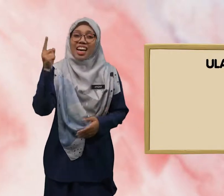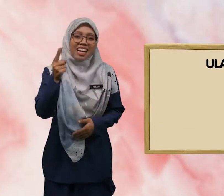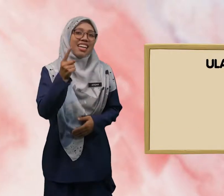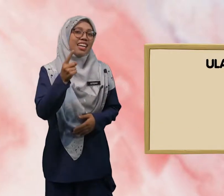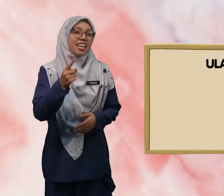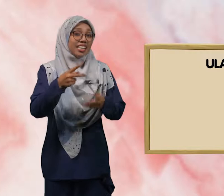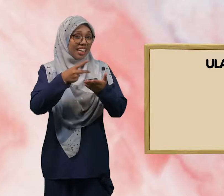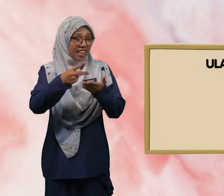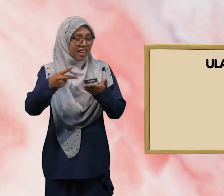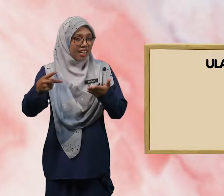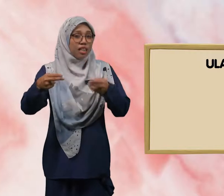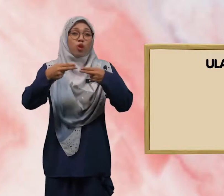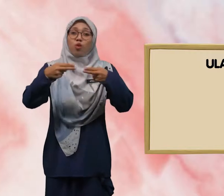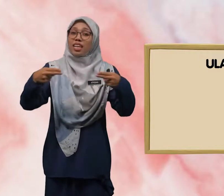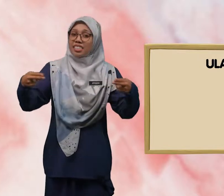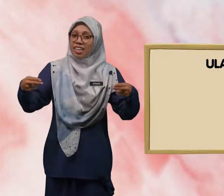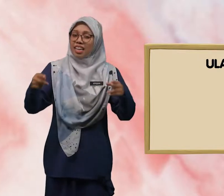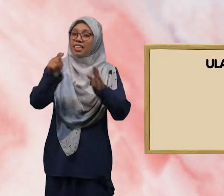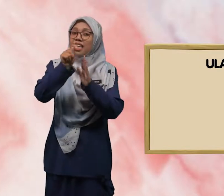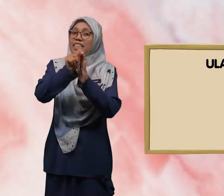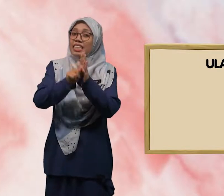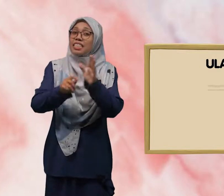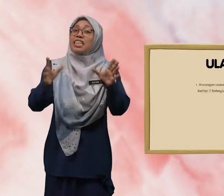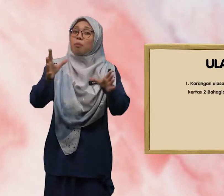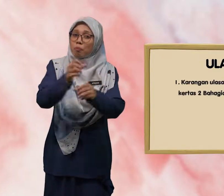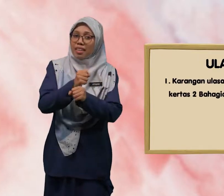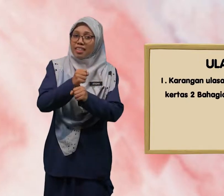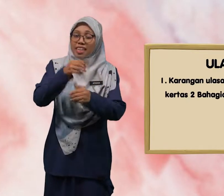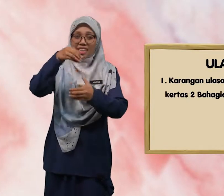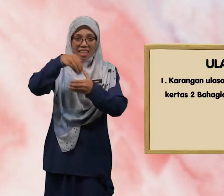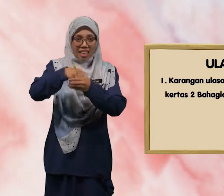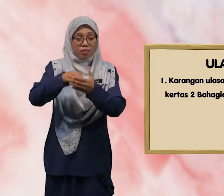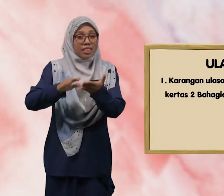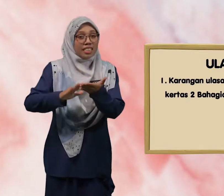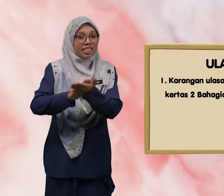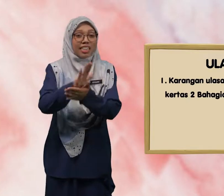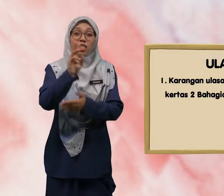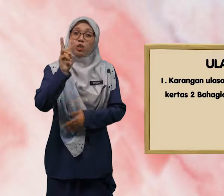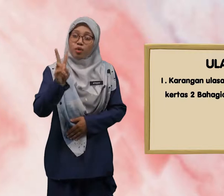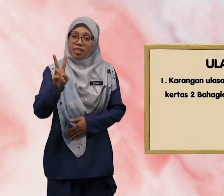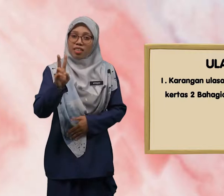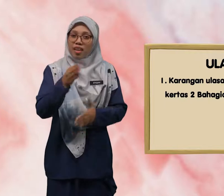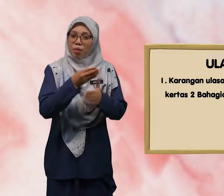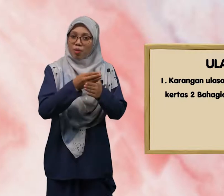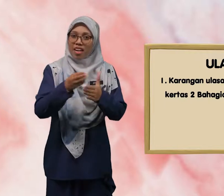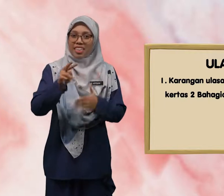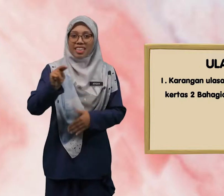Hah karangan ulasan terdapat dalam kertas 2 bahagian